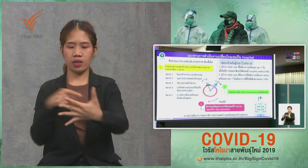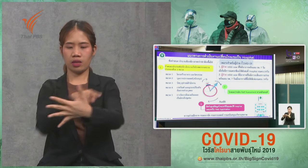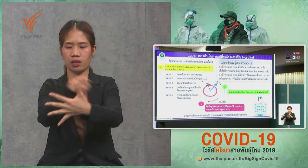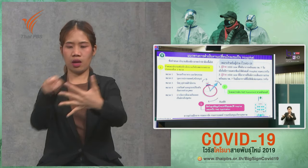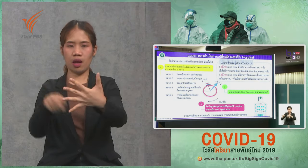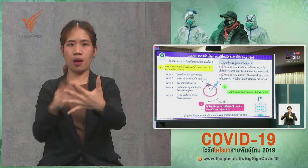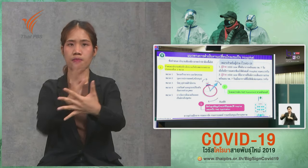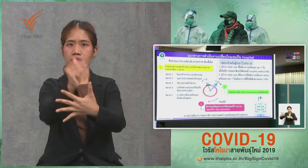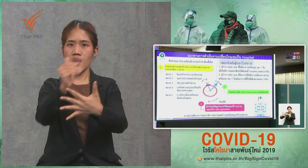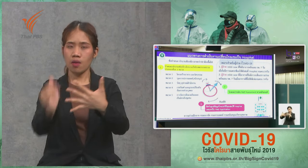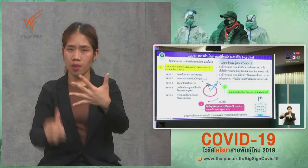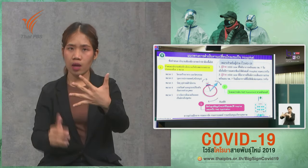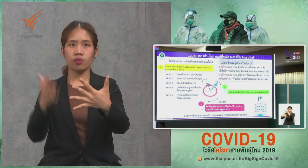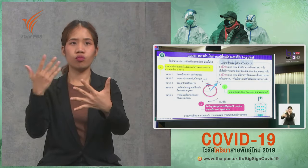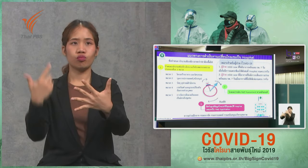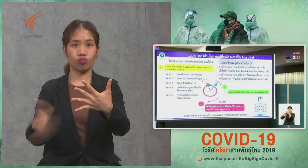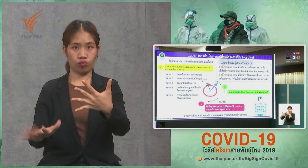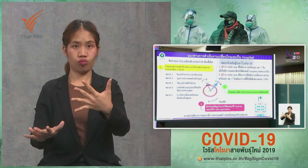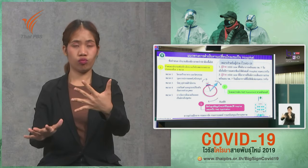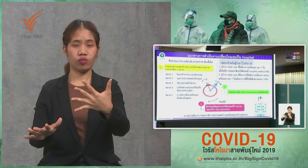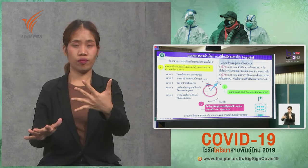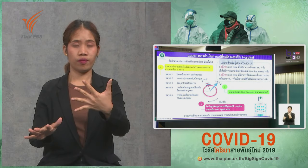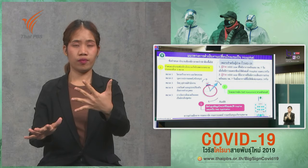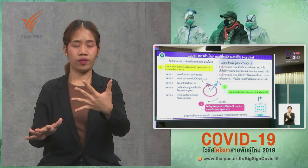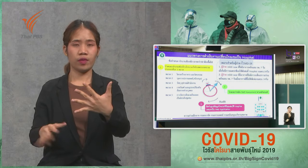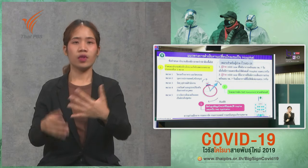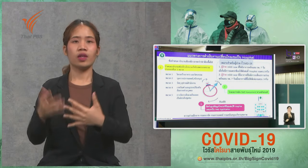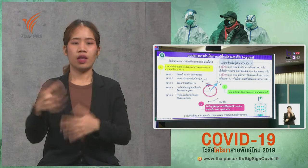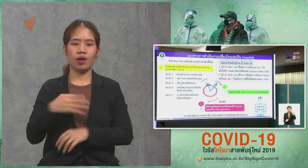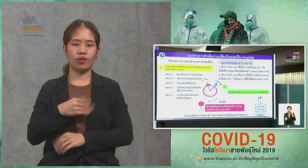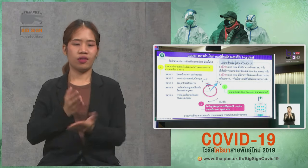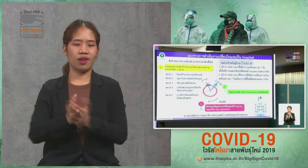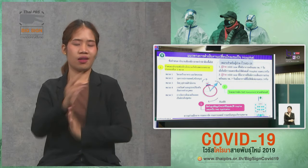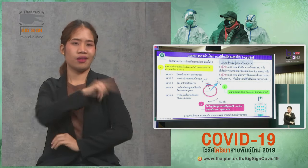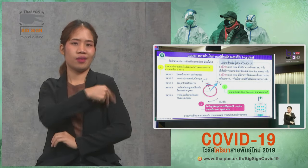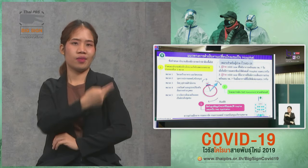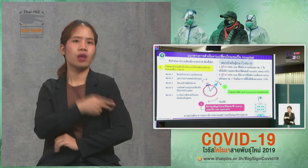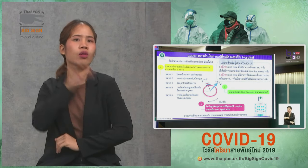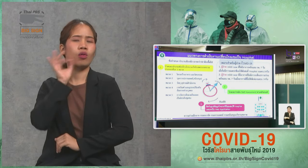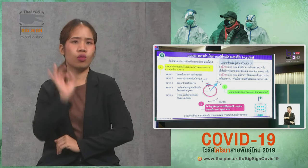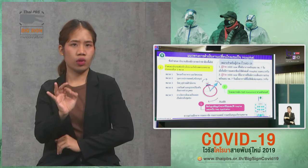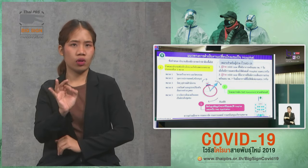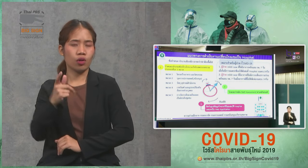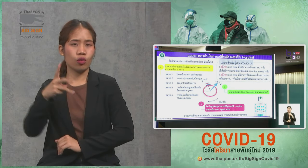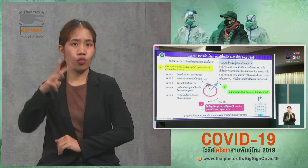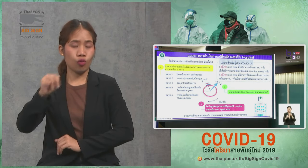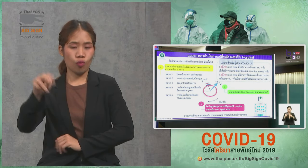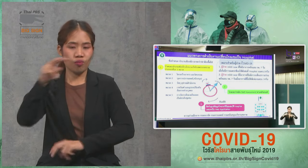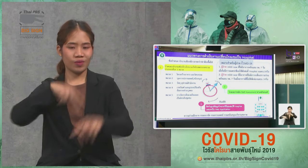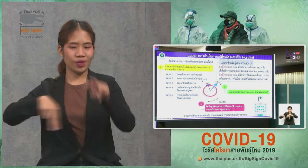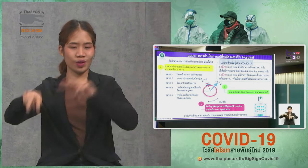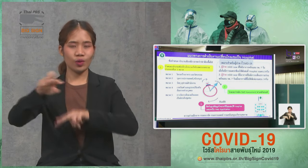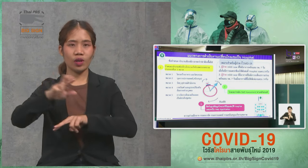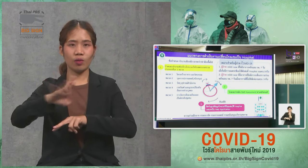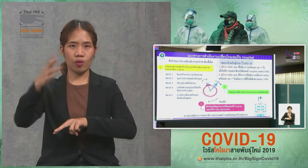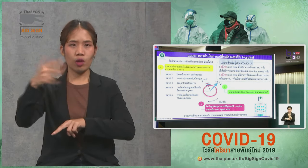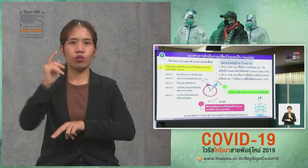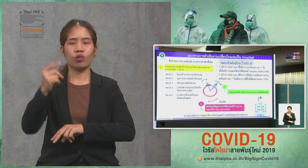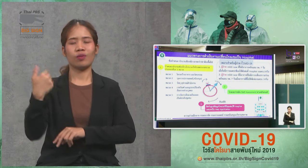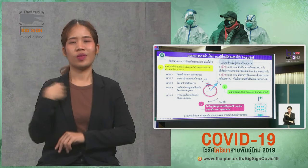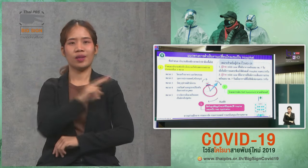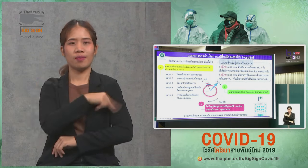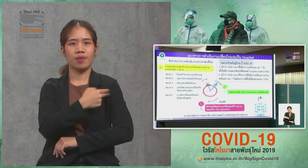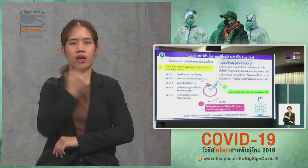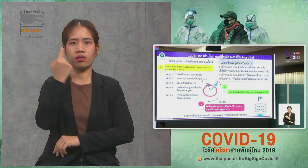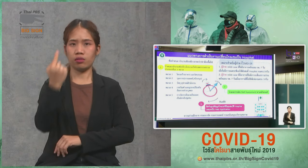นดำเนินการนะครับแล้วก็ทางการแพทย์ก็ทางกรมการแพทย์ไปวางระบบนะครับว่าต้องมีแพทย์